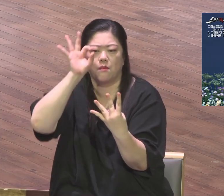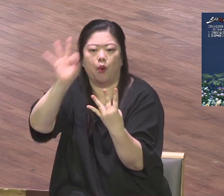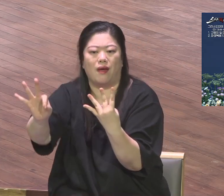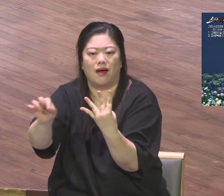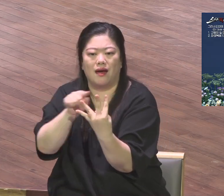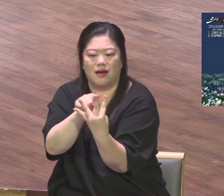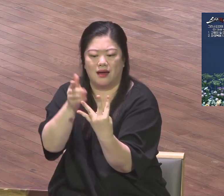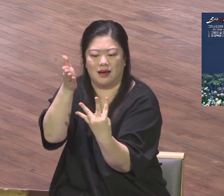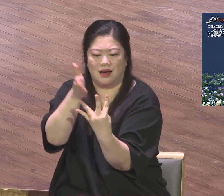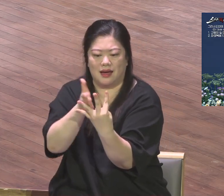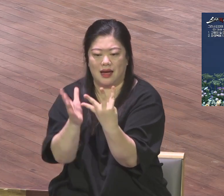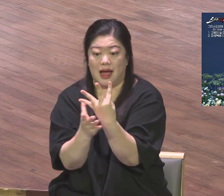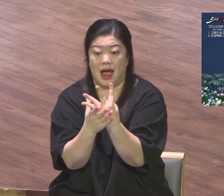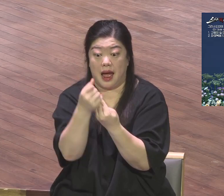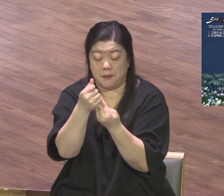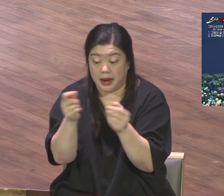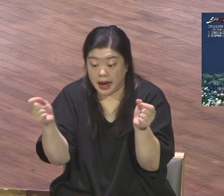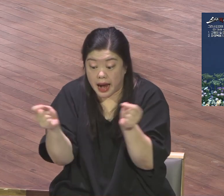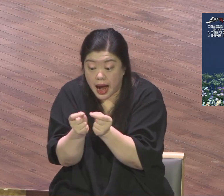말이 합쳐가지고